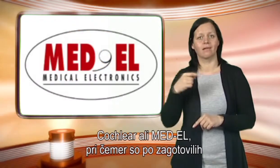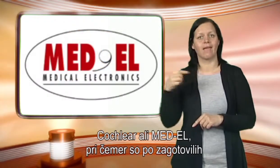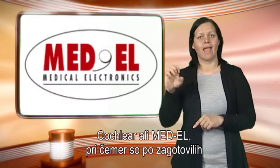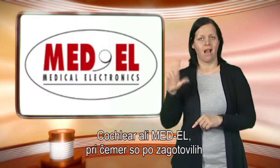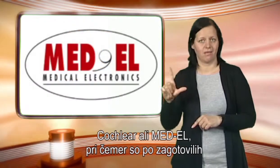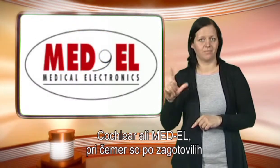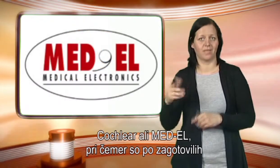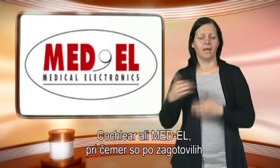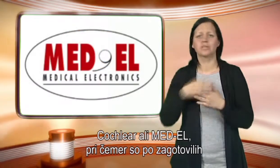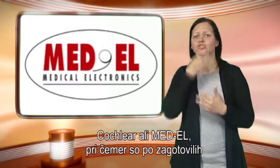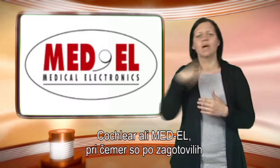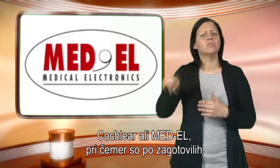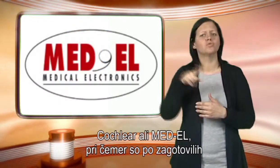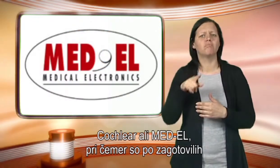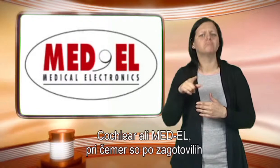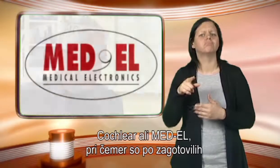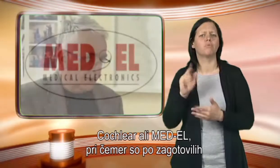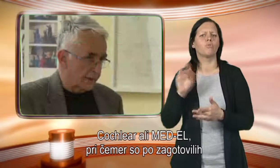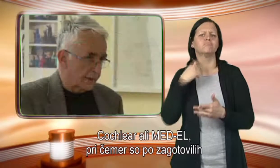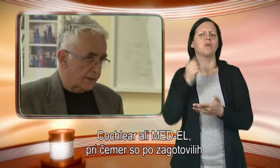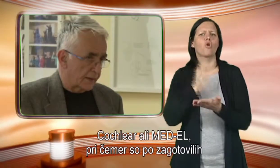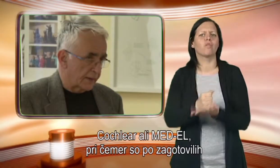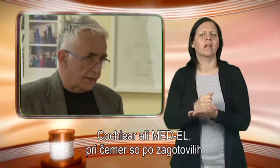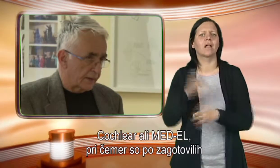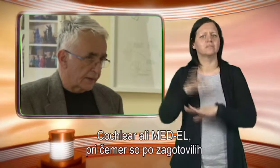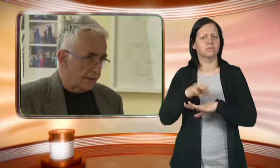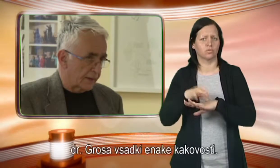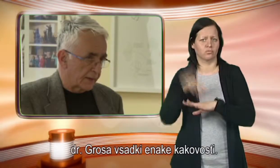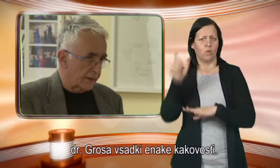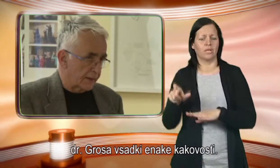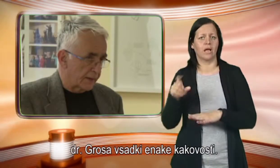po zagotovilih dr. Grossa vsadki enake kakovosti.